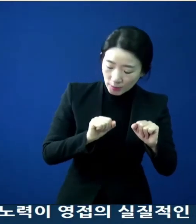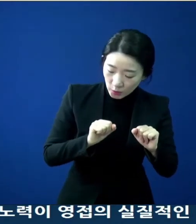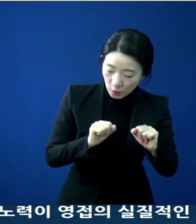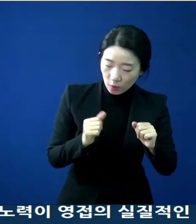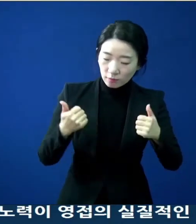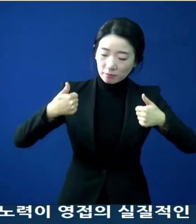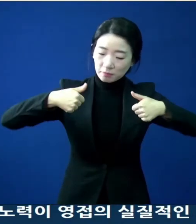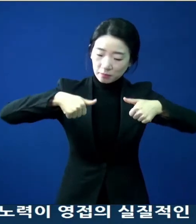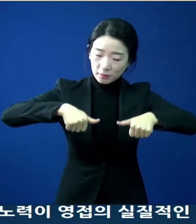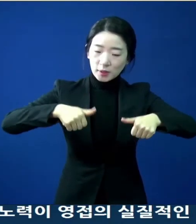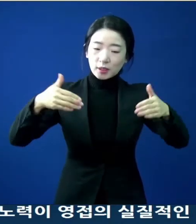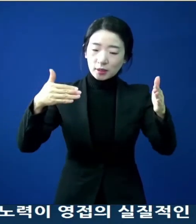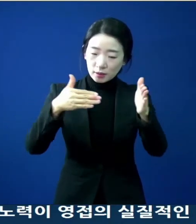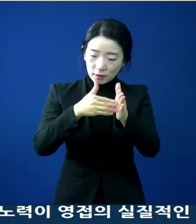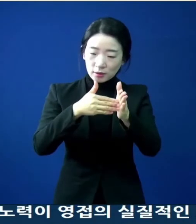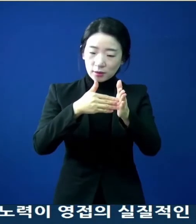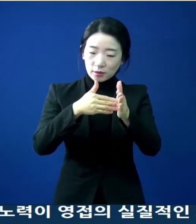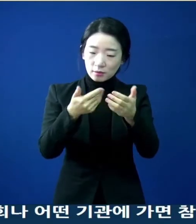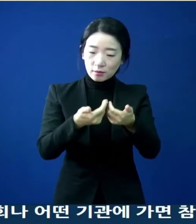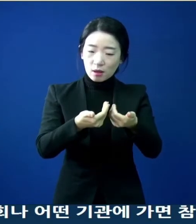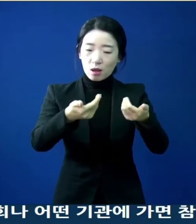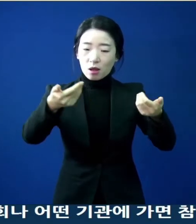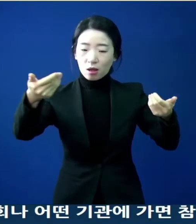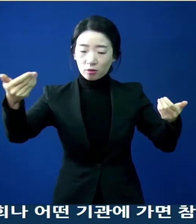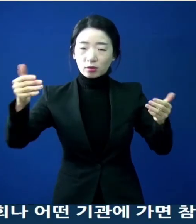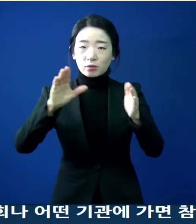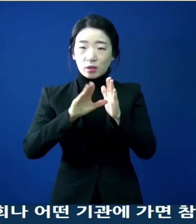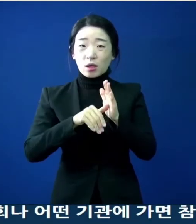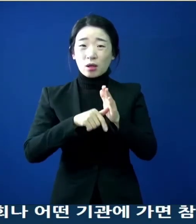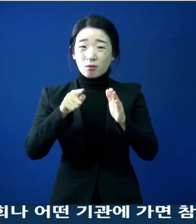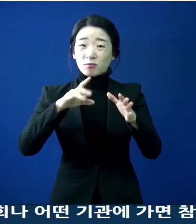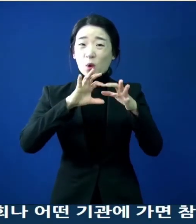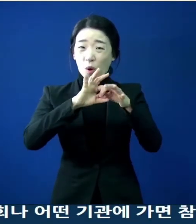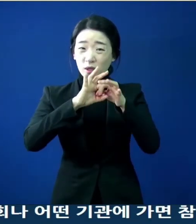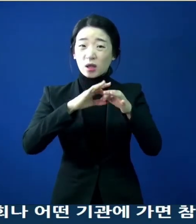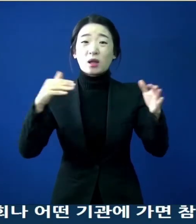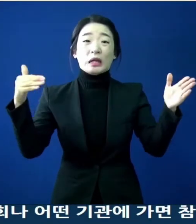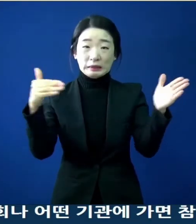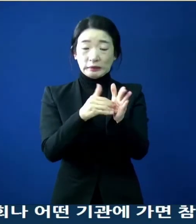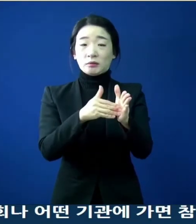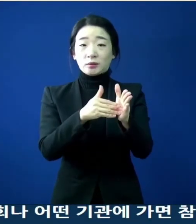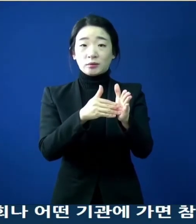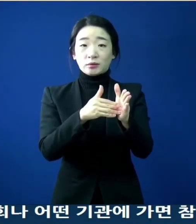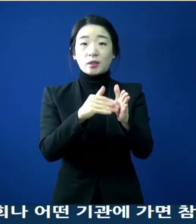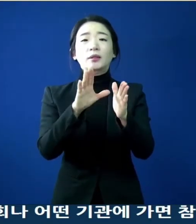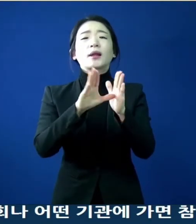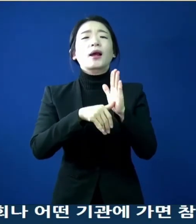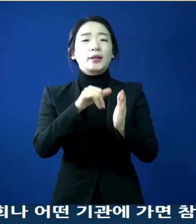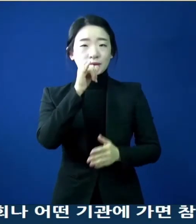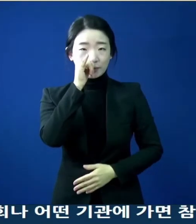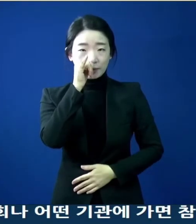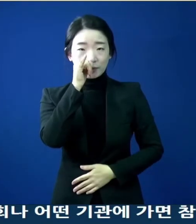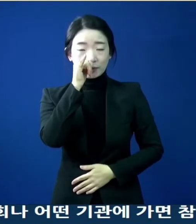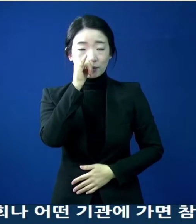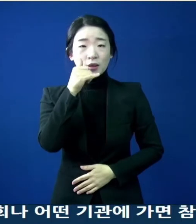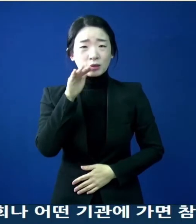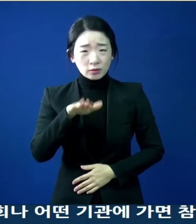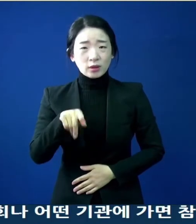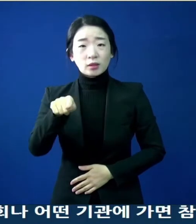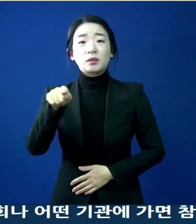순간에 모든 관계는 다 끝납니다. 우리가 예수님하고의 관계하는 모습도 이런 모습일 수